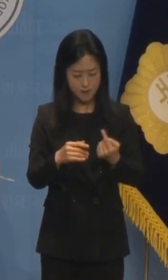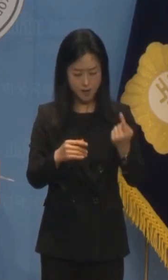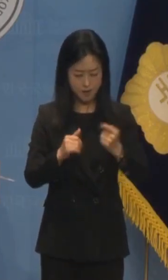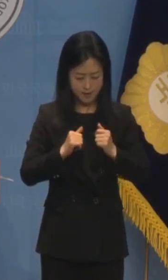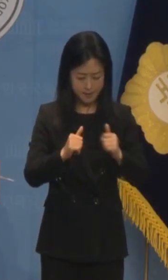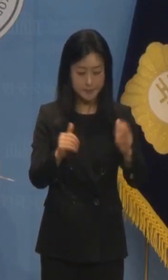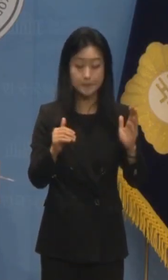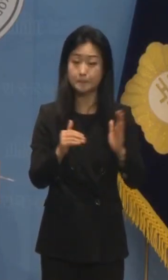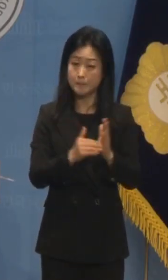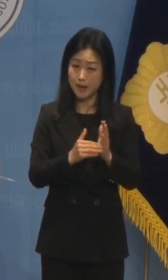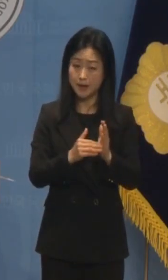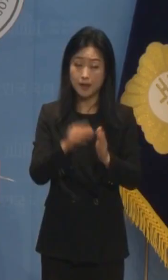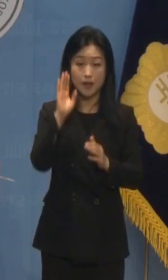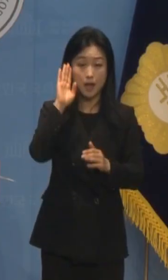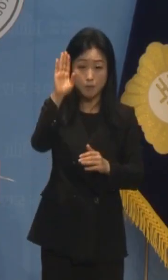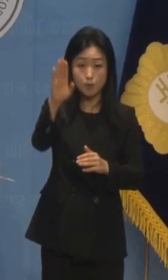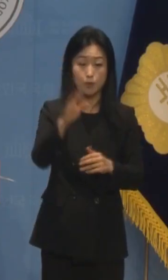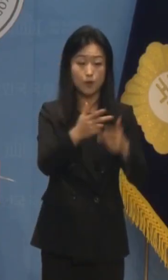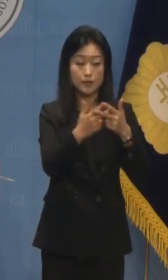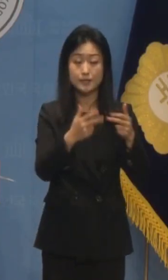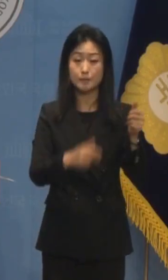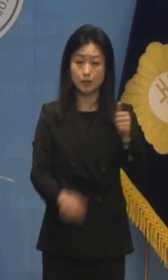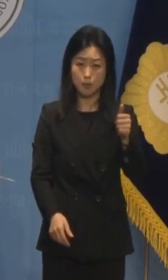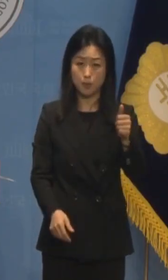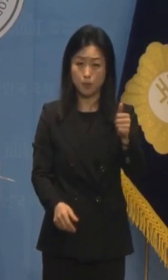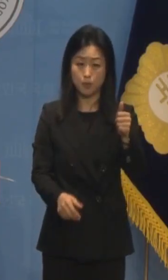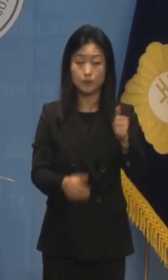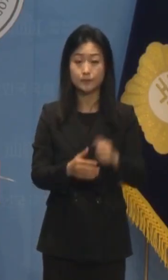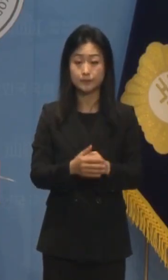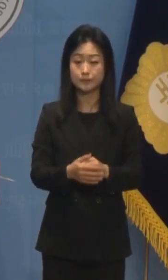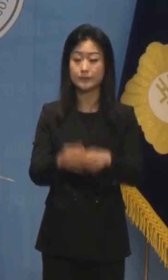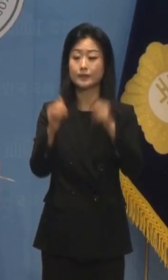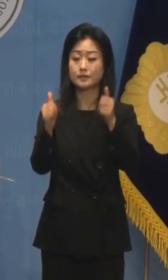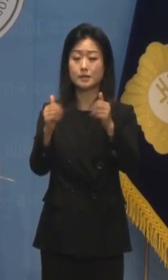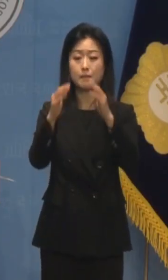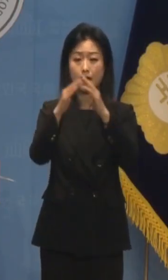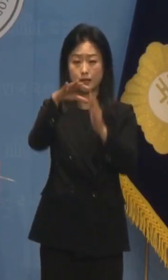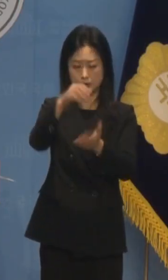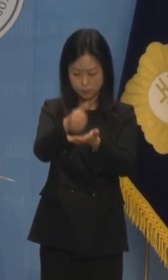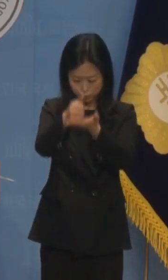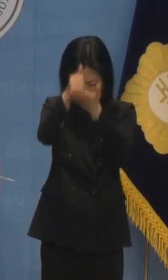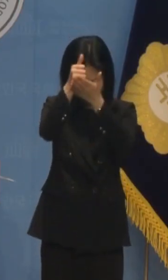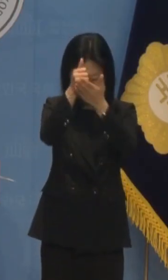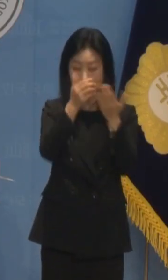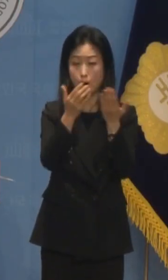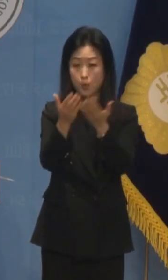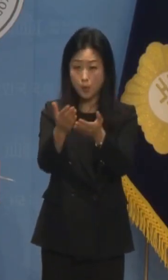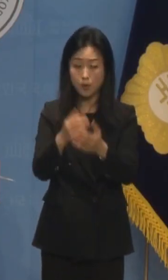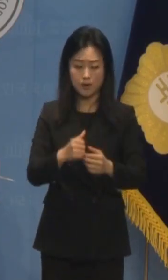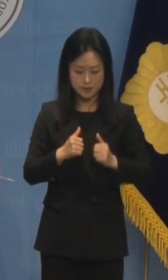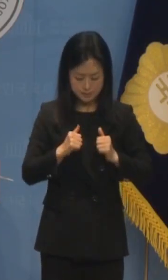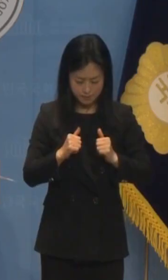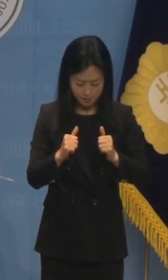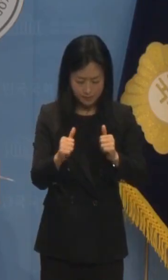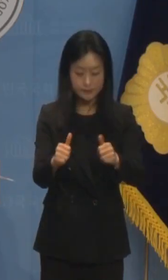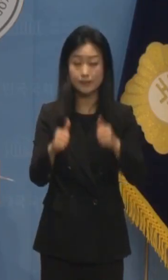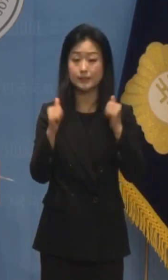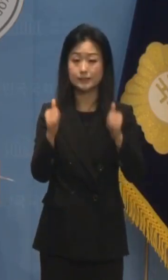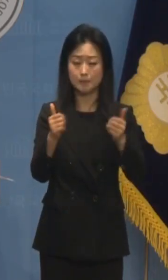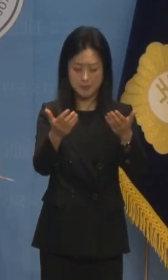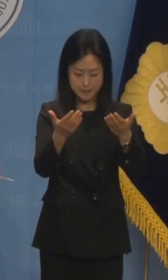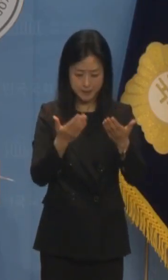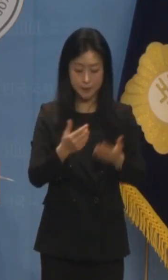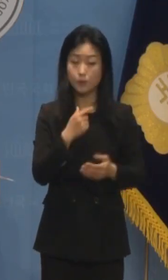출석했습니다. 앞으로도 이재명 대표는 인권의 최후 보루인 사법부를 존중하고 성실히 재판을